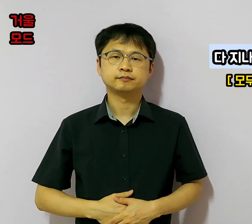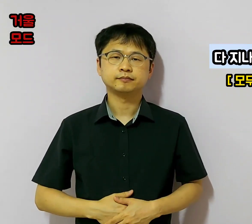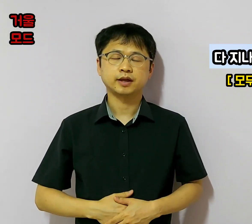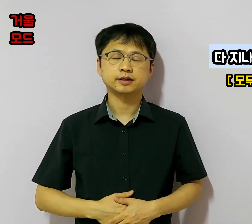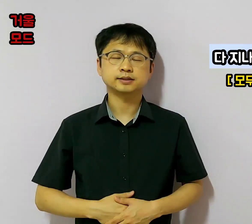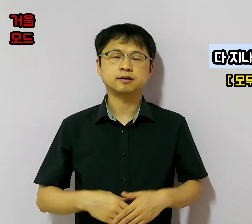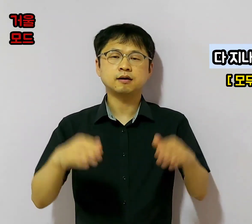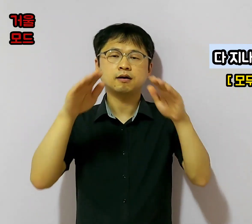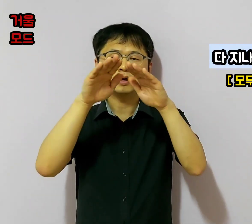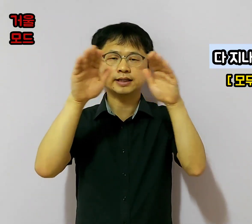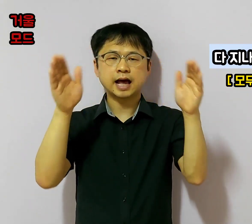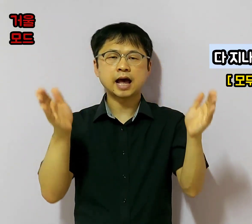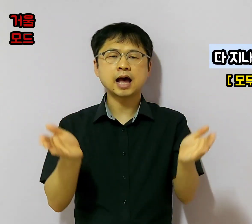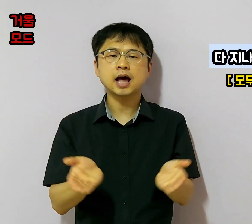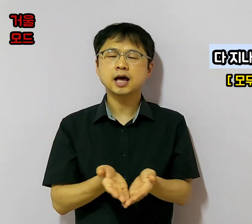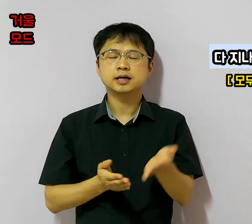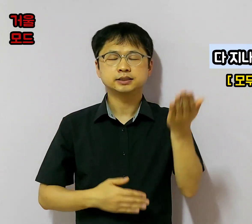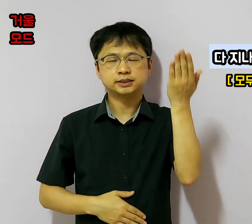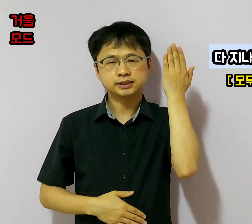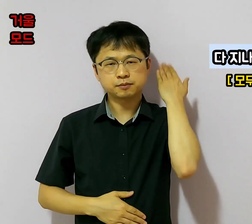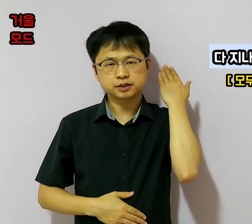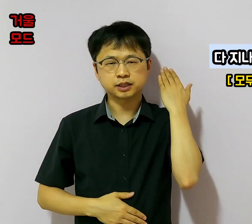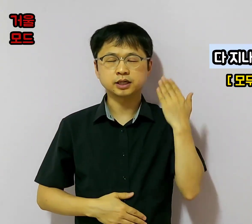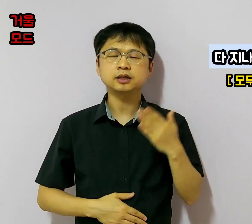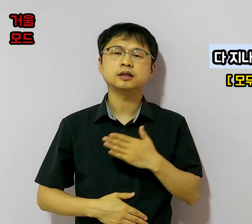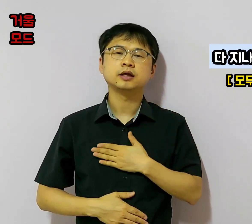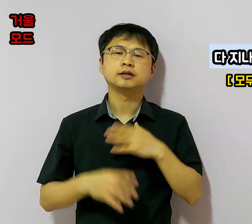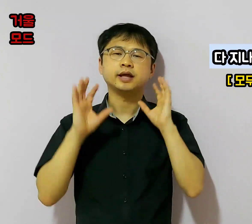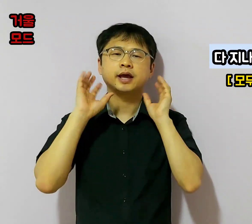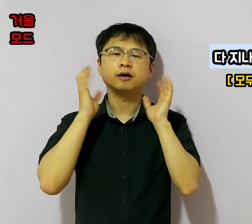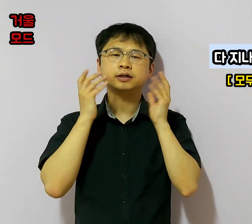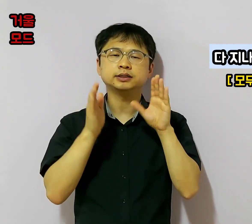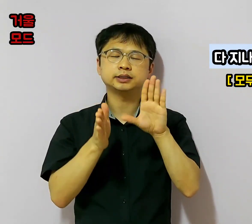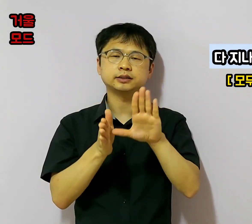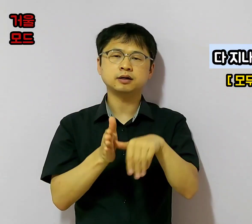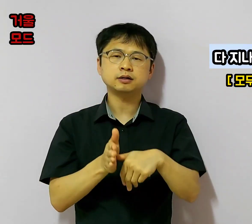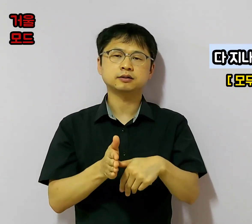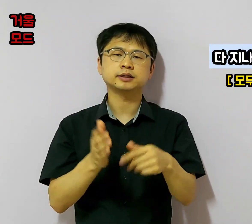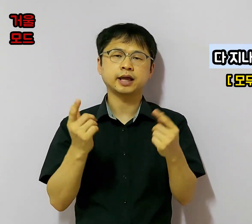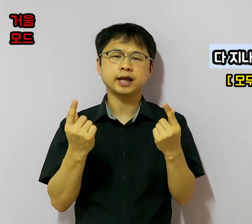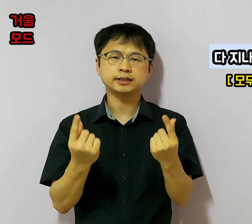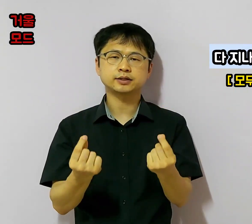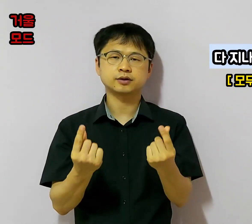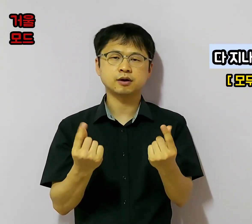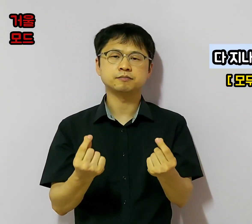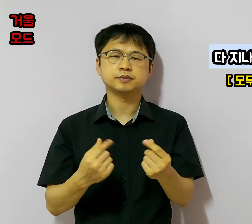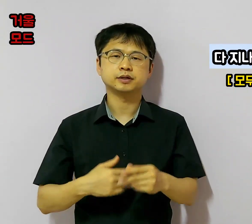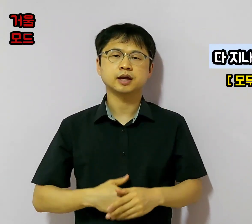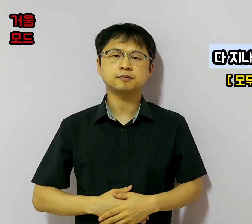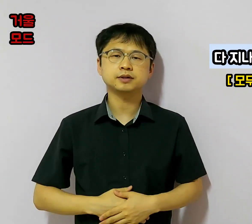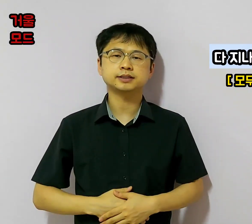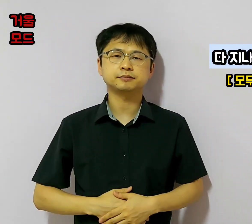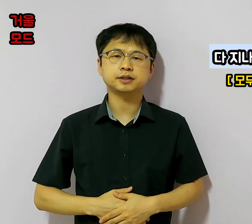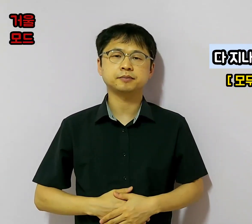네, 그래서 다 지나버린 내 어린 시절 그때처럼 이렇게 표현하시면